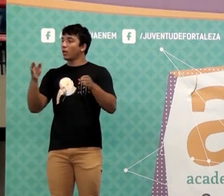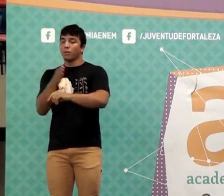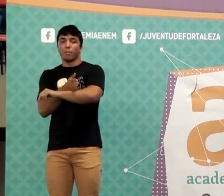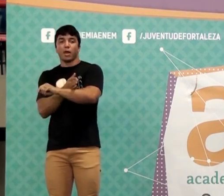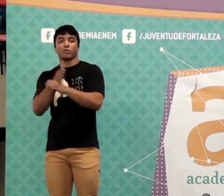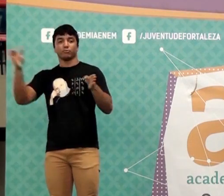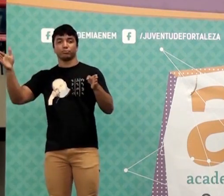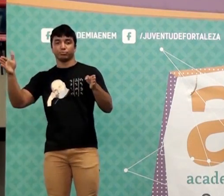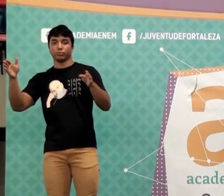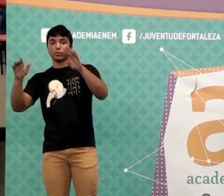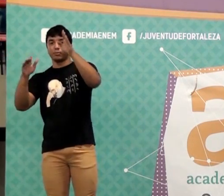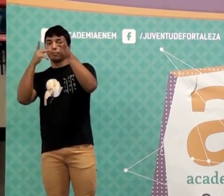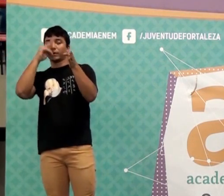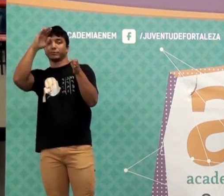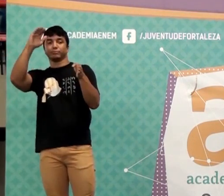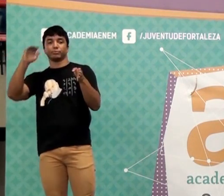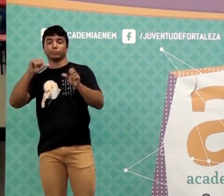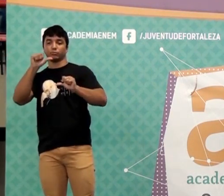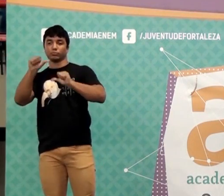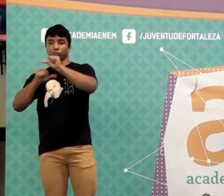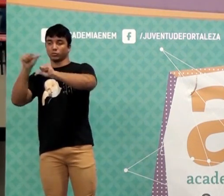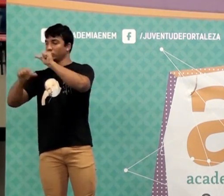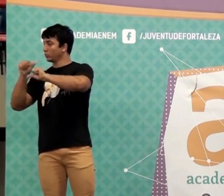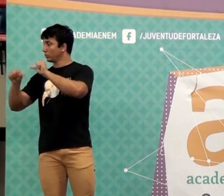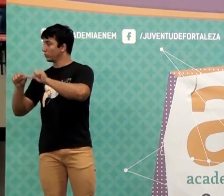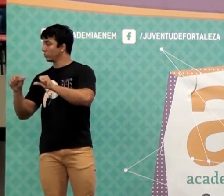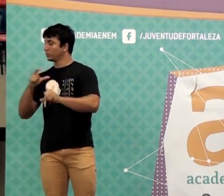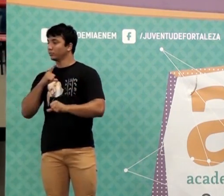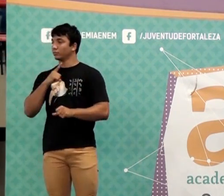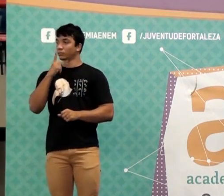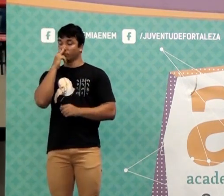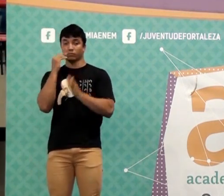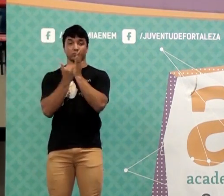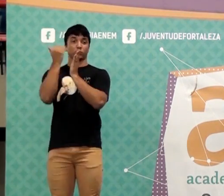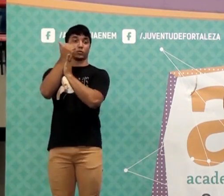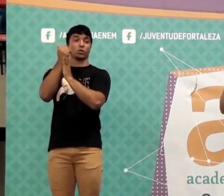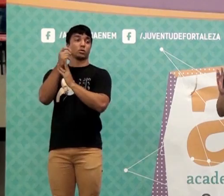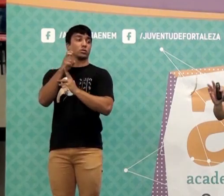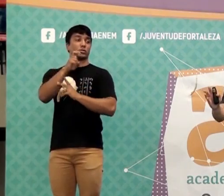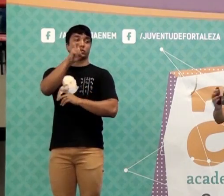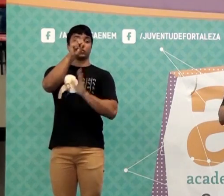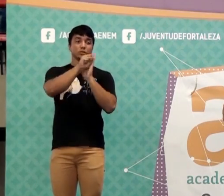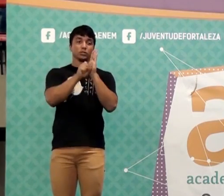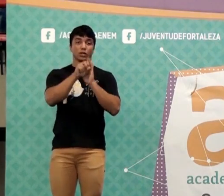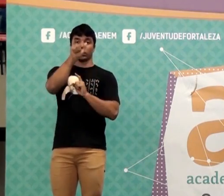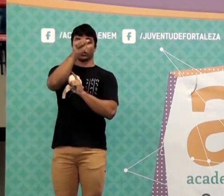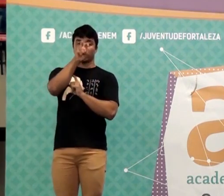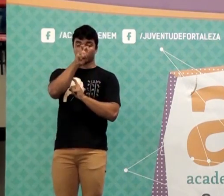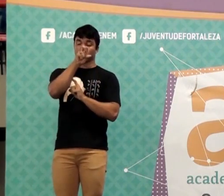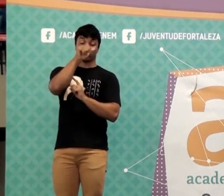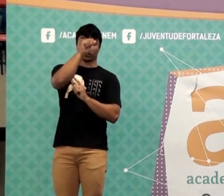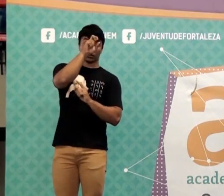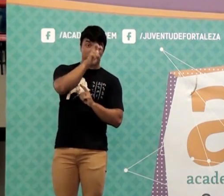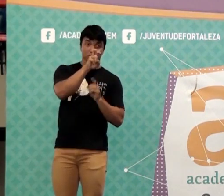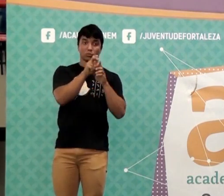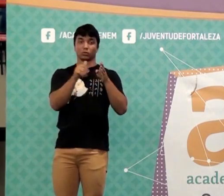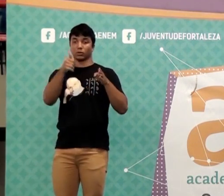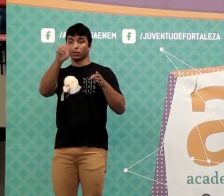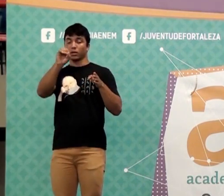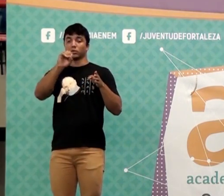por transformações, tá certo? Então, Alta Idade Média do 5 ao 10 e Baixa Idade Média